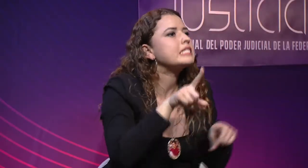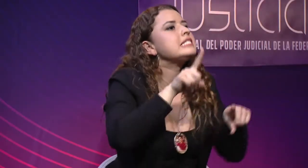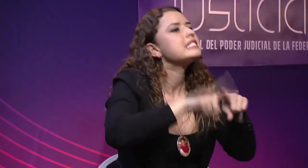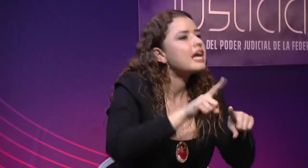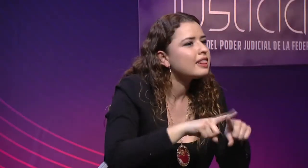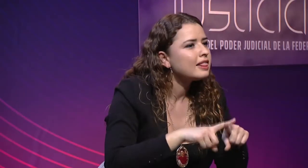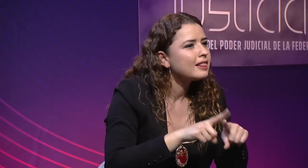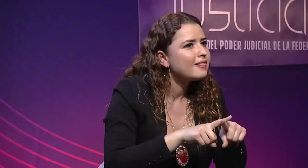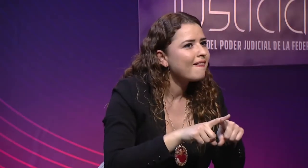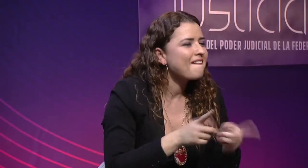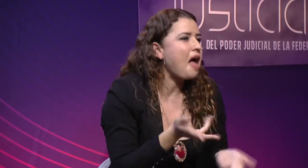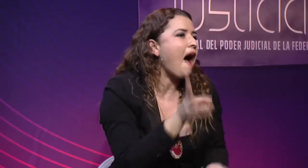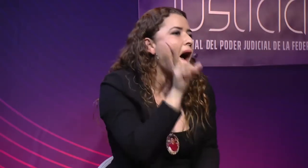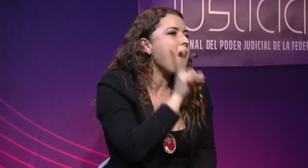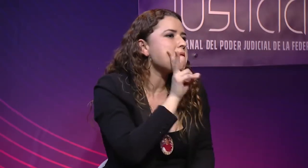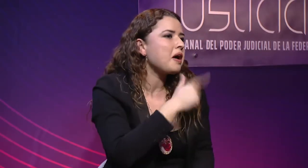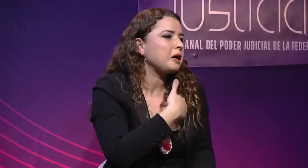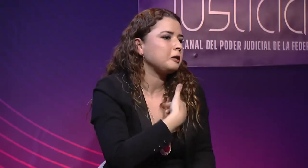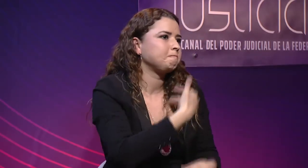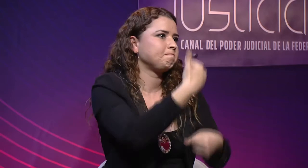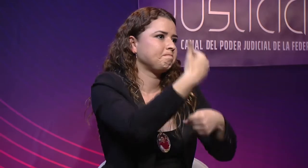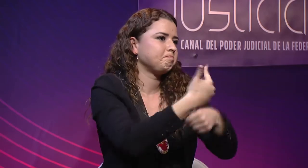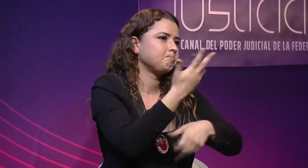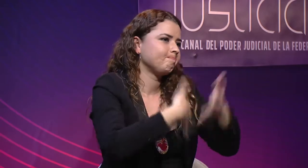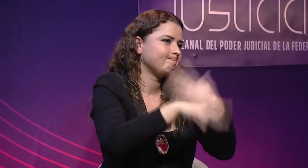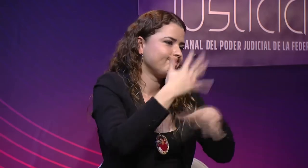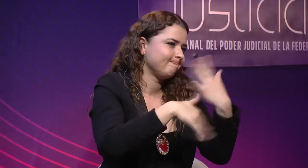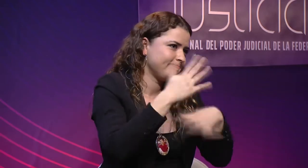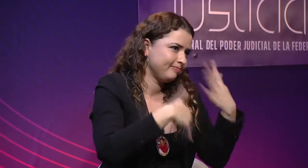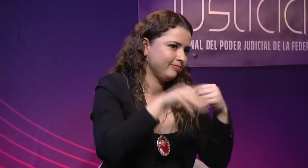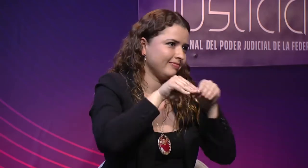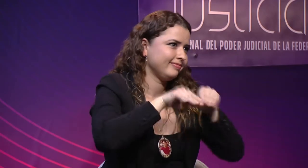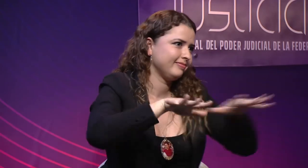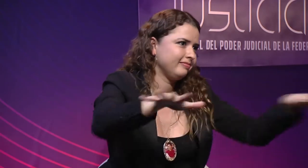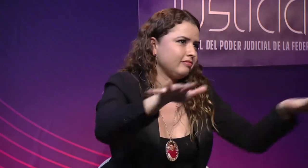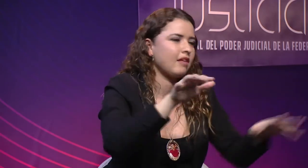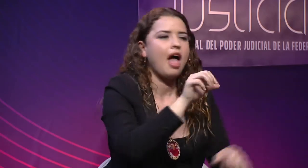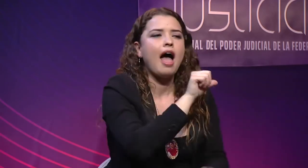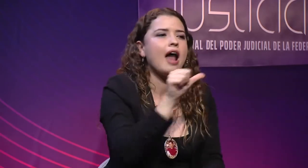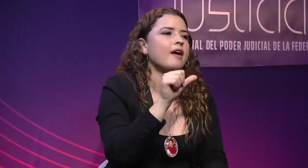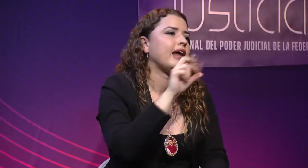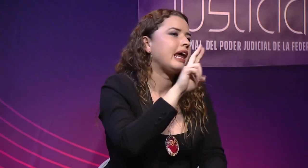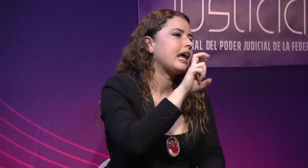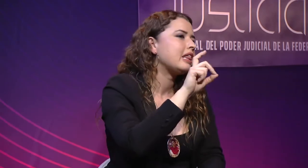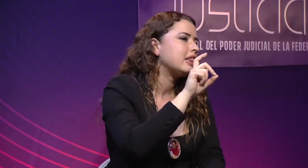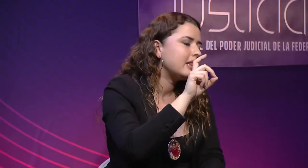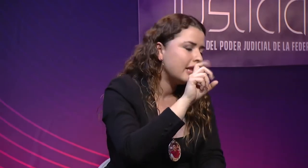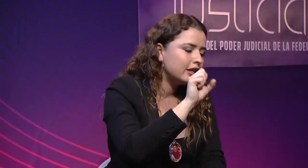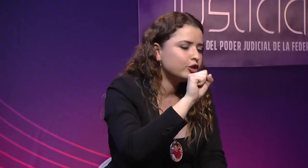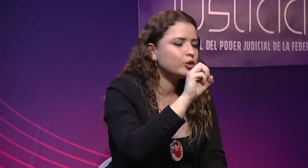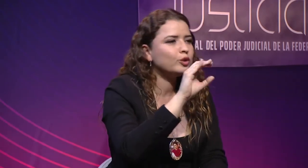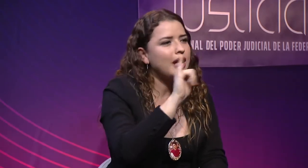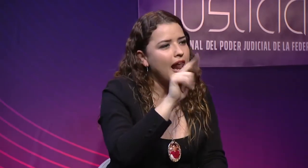sordos que se interesen en el arte. Incluso por lo cual yo hice una